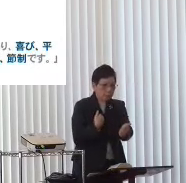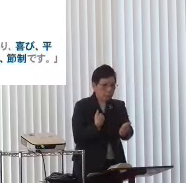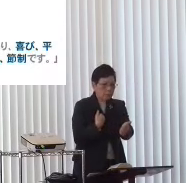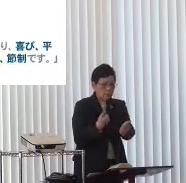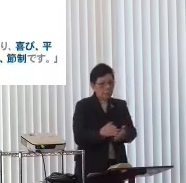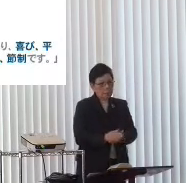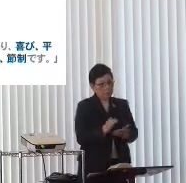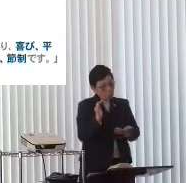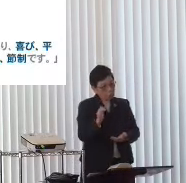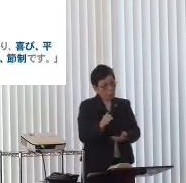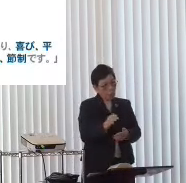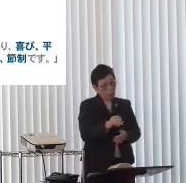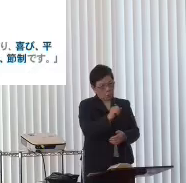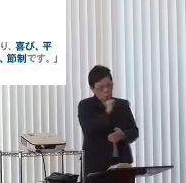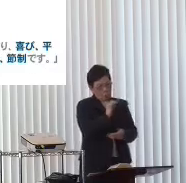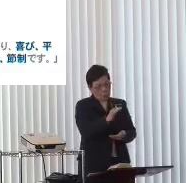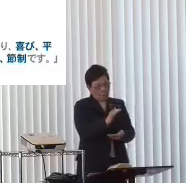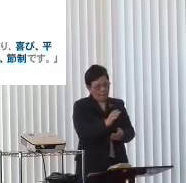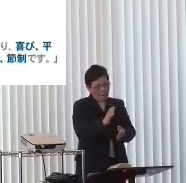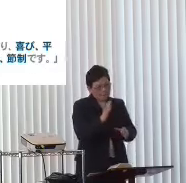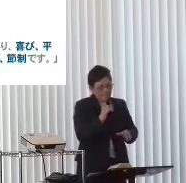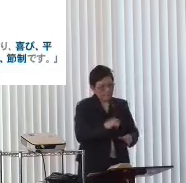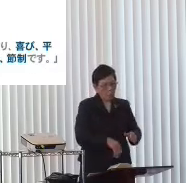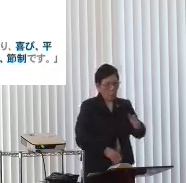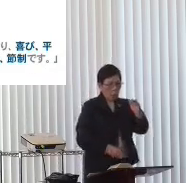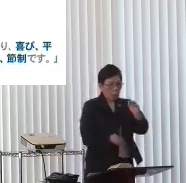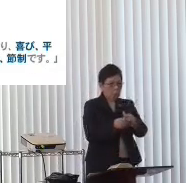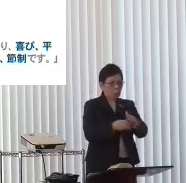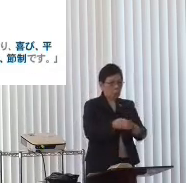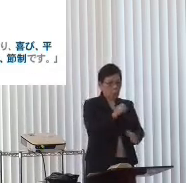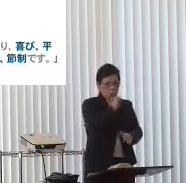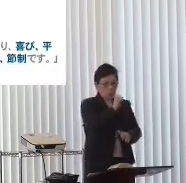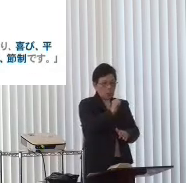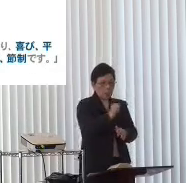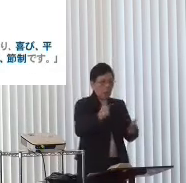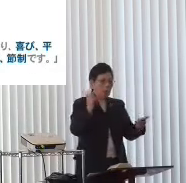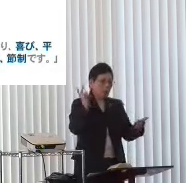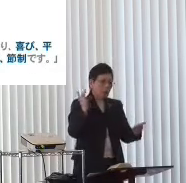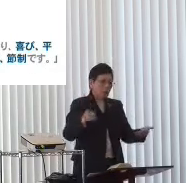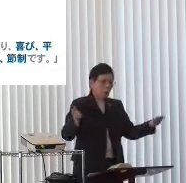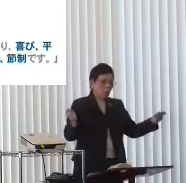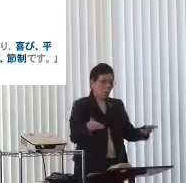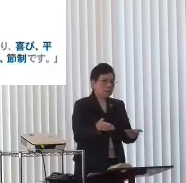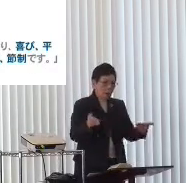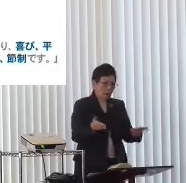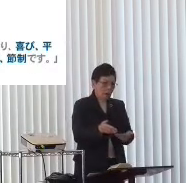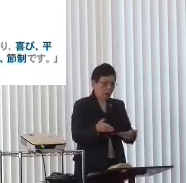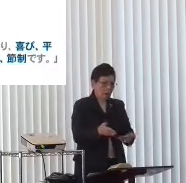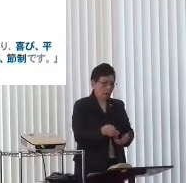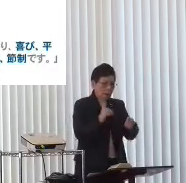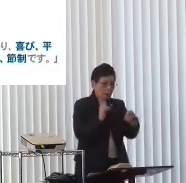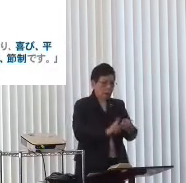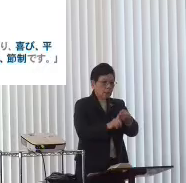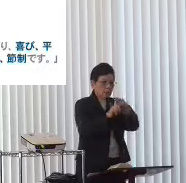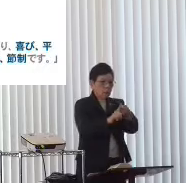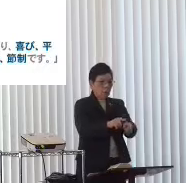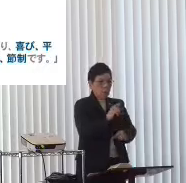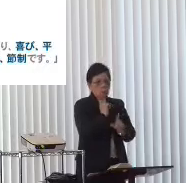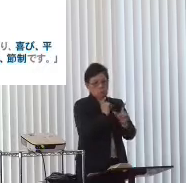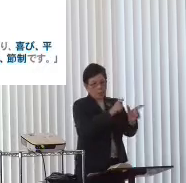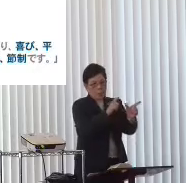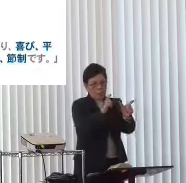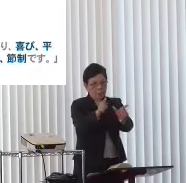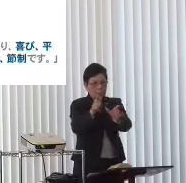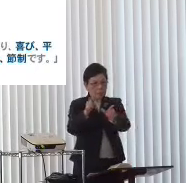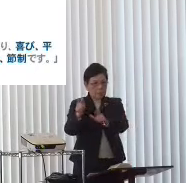しかし最も良い技は宣教ですね。キリストの言葉を伝える、それは言葉だけじゃなくて私